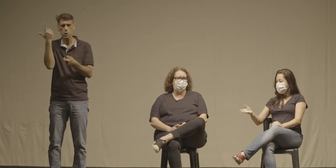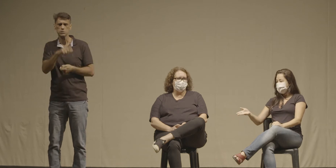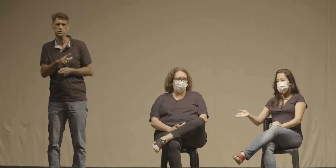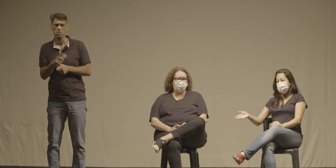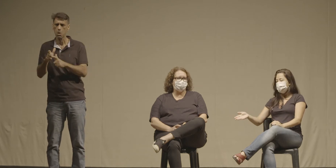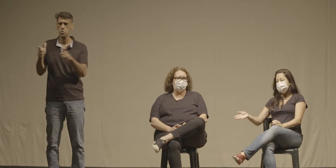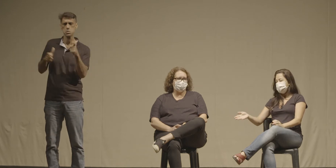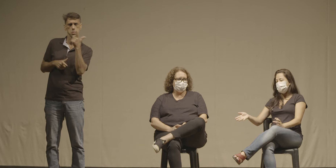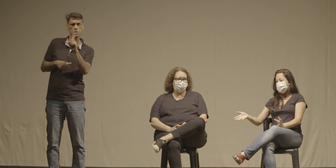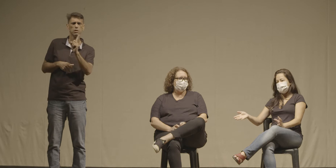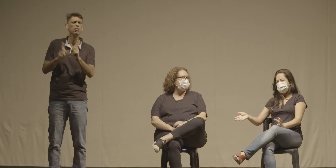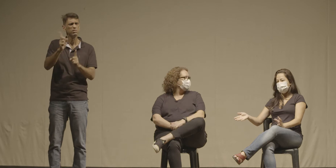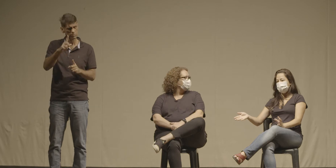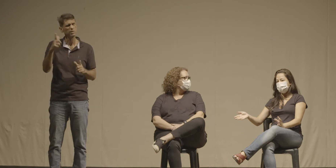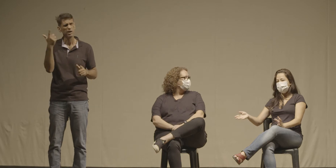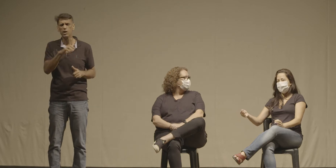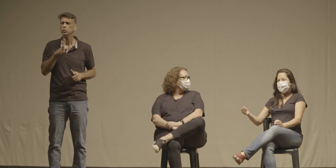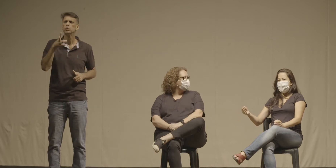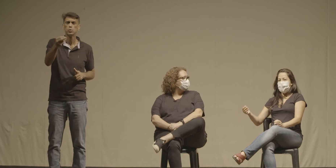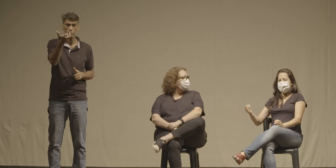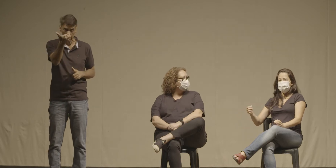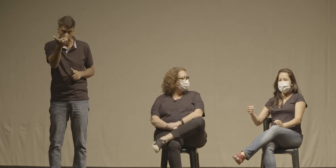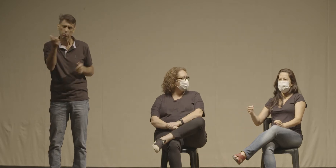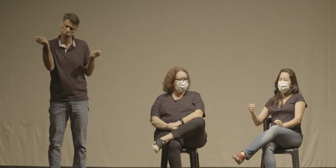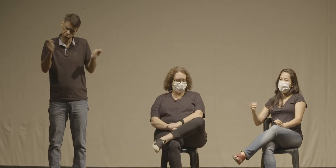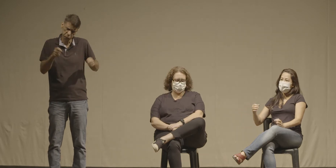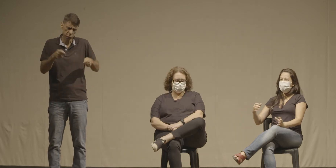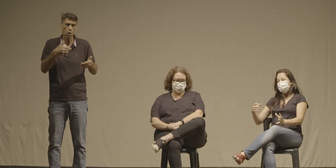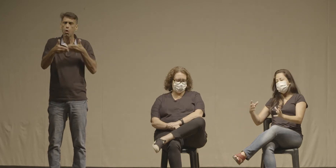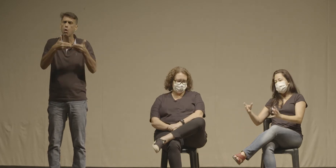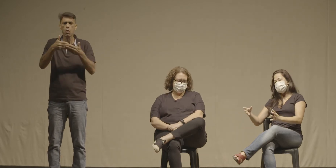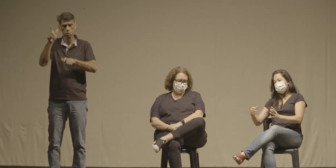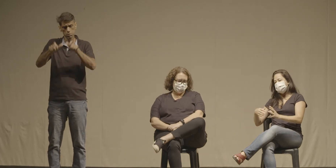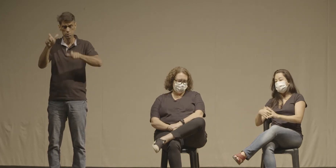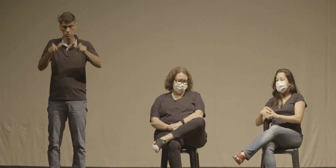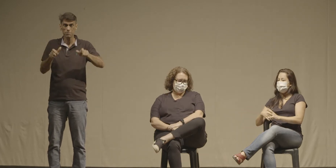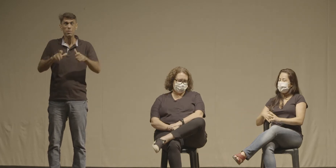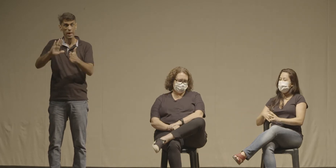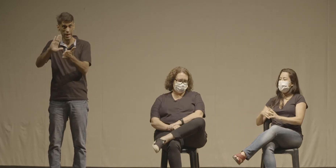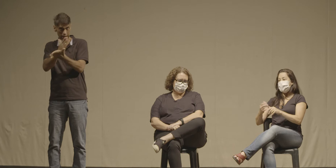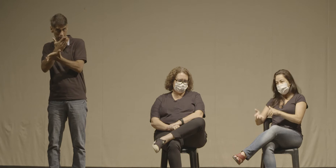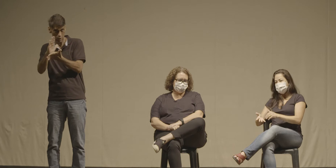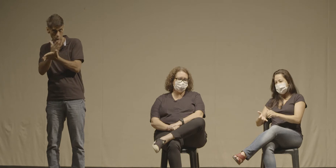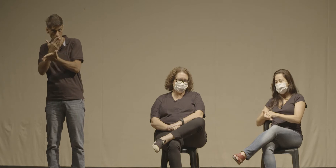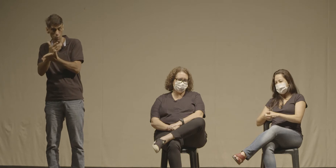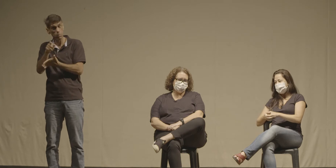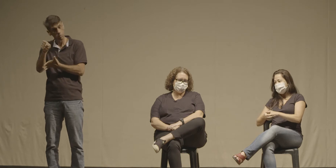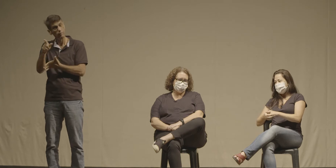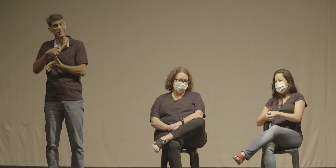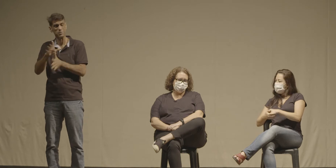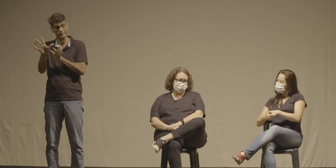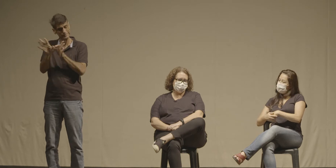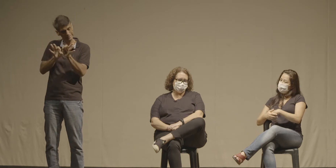eu posso garantir que o realizar é para todo mundo. A questão é que algumas pessoas vão ter que se planejar mais para